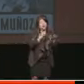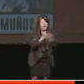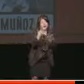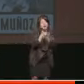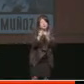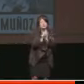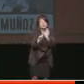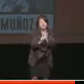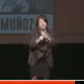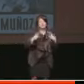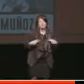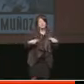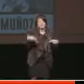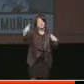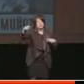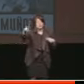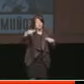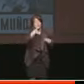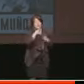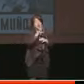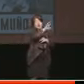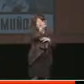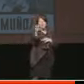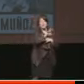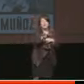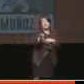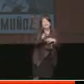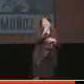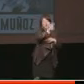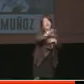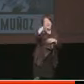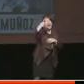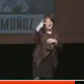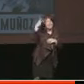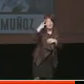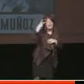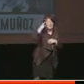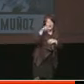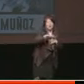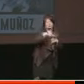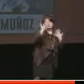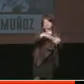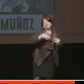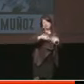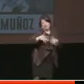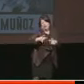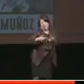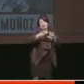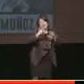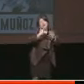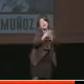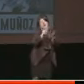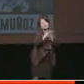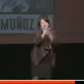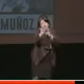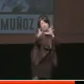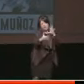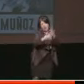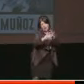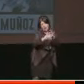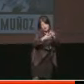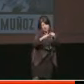'Eternauta fu abbastanza rivelatorio perché fu una distopia sull'America Latina mentre sull'America Latina